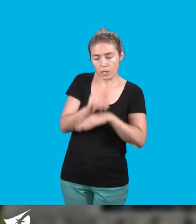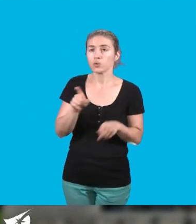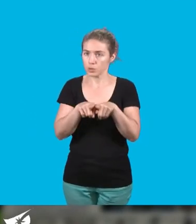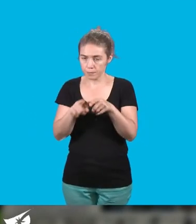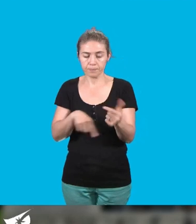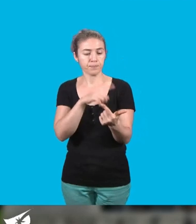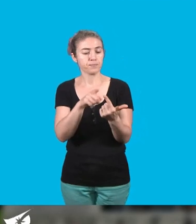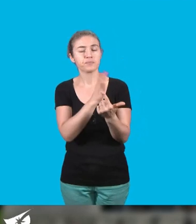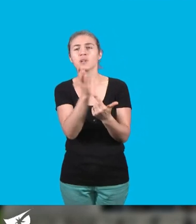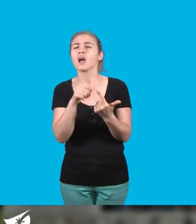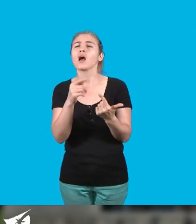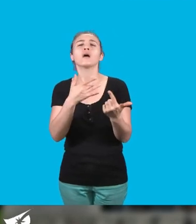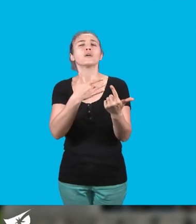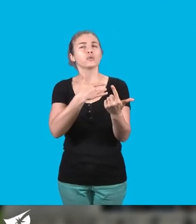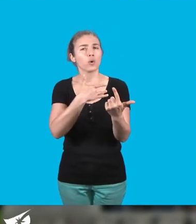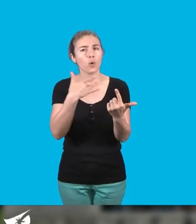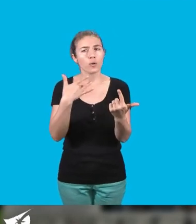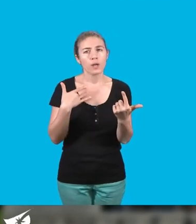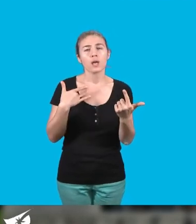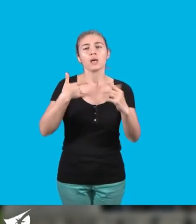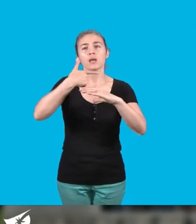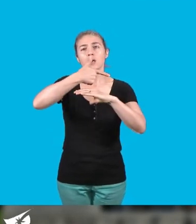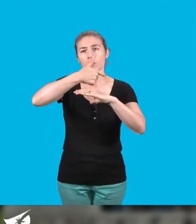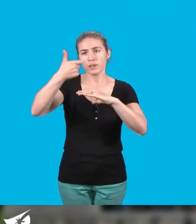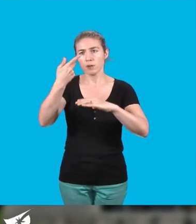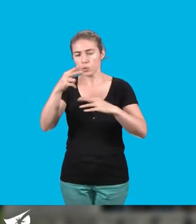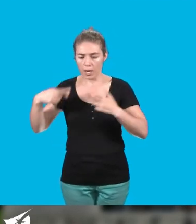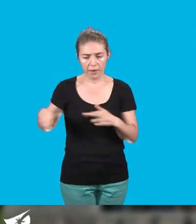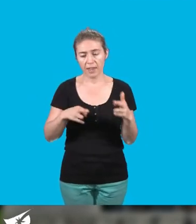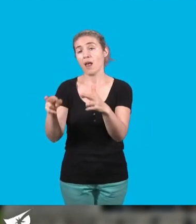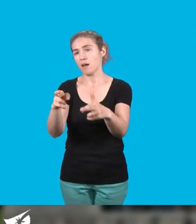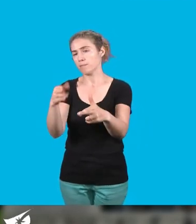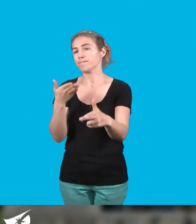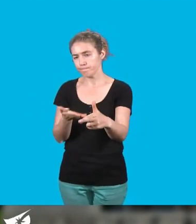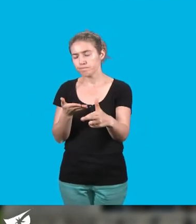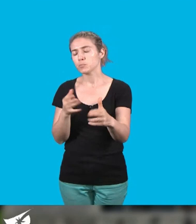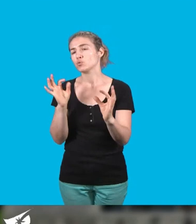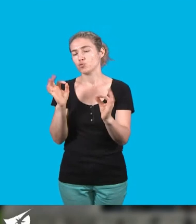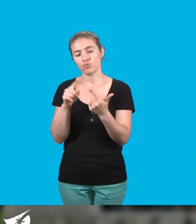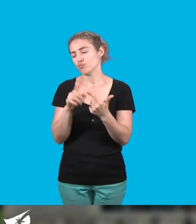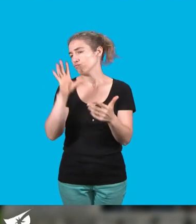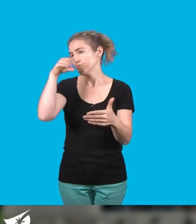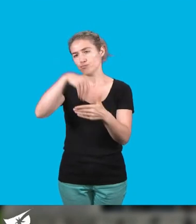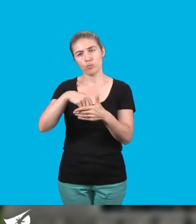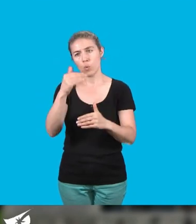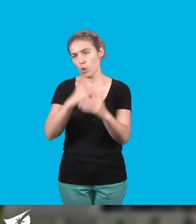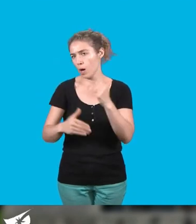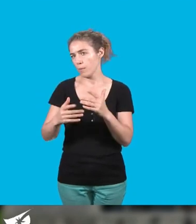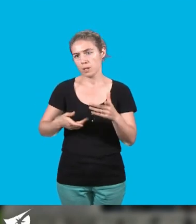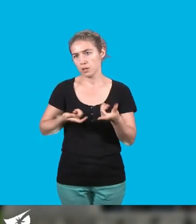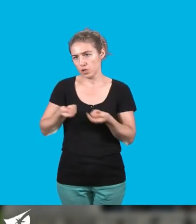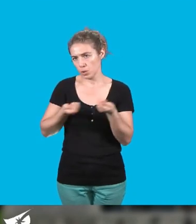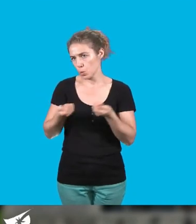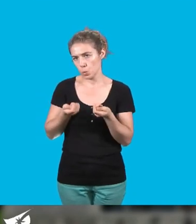lui la santé et justement la biodiversité des cours d'eau. Vous le verrez, c'est au cœur de ce schéma directeur qui vise bien